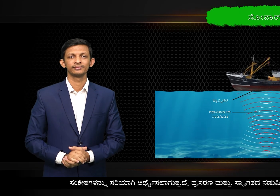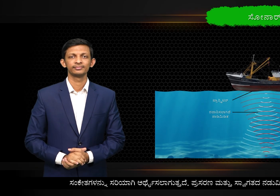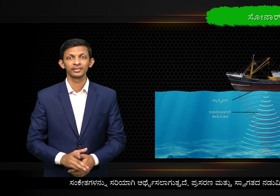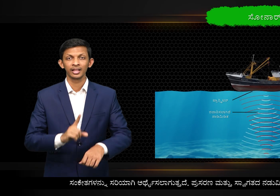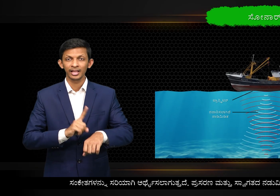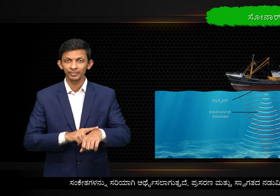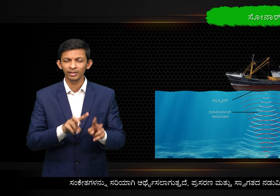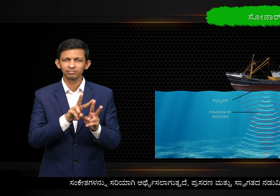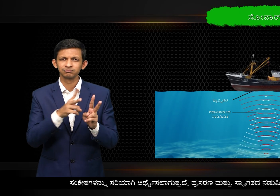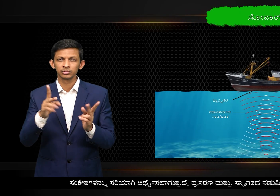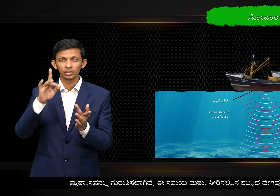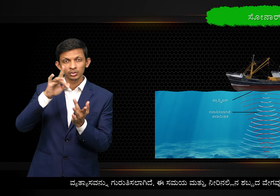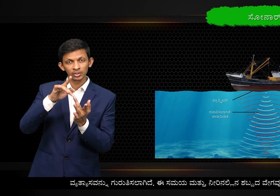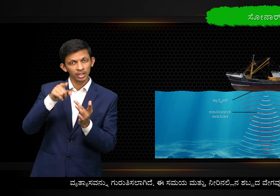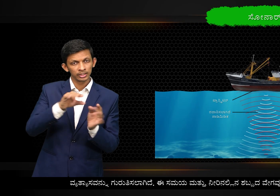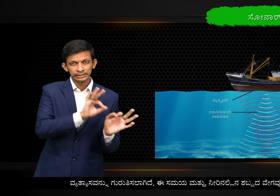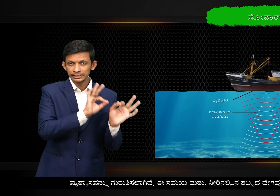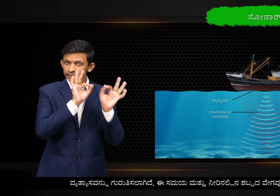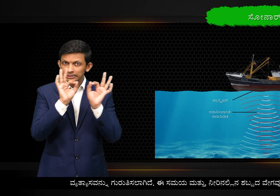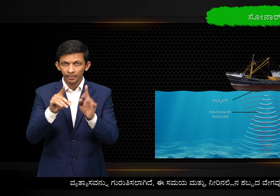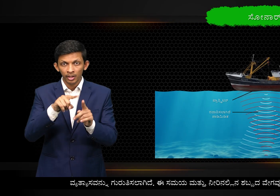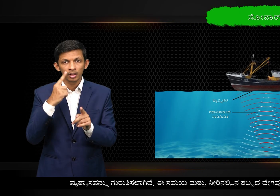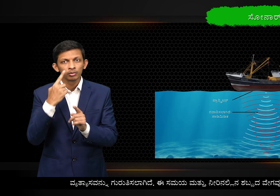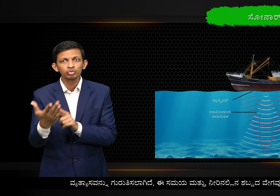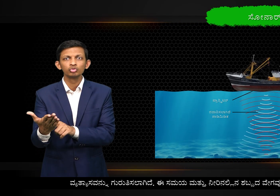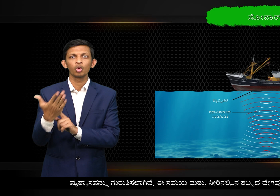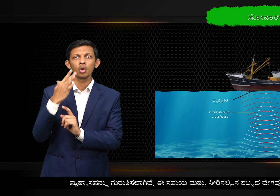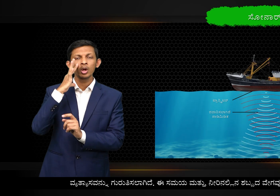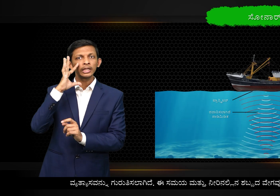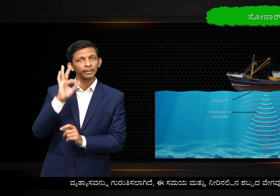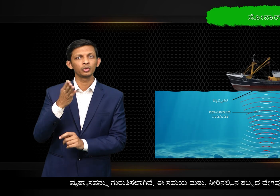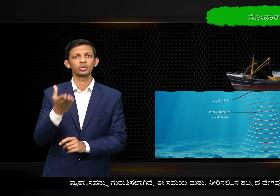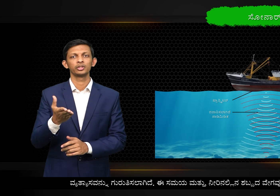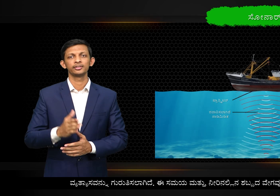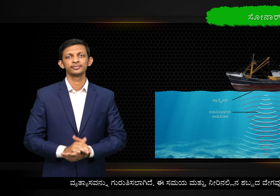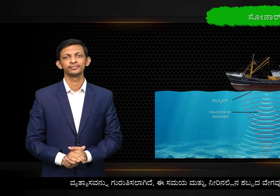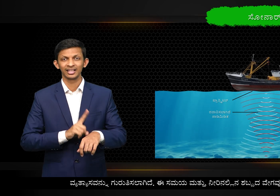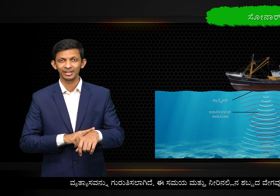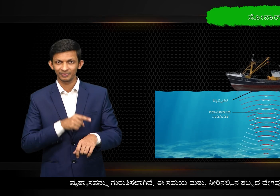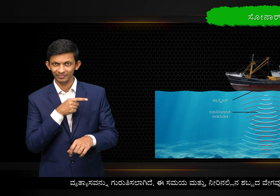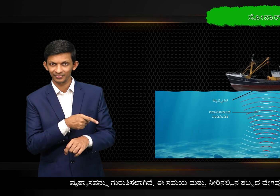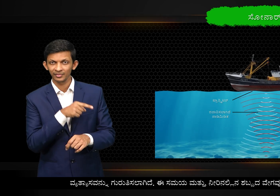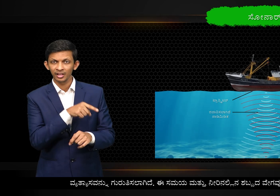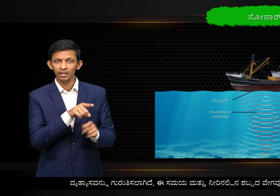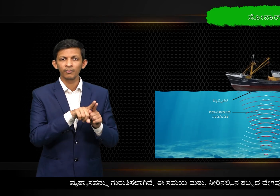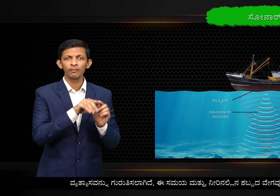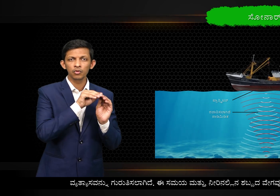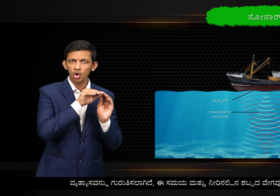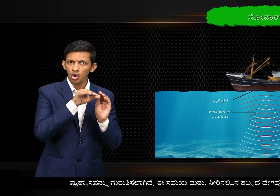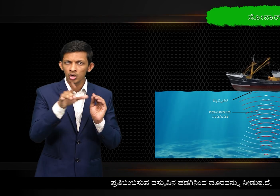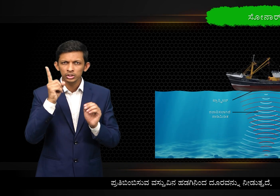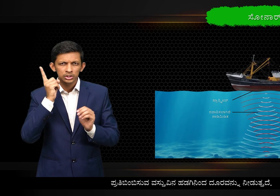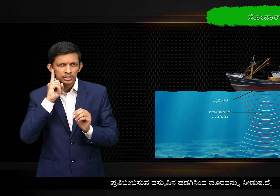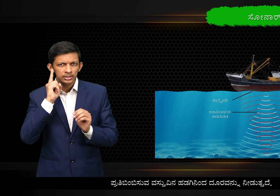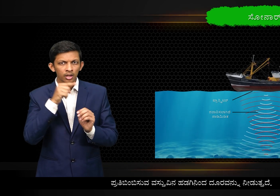ಮತ್ತು ಸ್ವಾಗತದ ನಡುವಿನ ಸಮಯ ವ್ಯತ್ಯಾಸವನ್ನು ಗುರುತಿಸಲು ಆಗಿದೆ. ಈ ಸಮಯ ಮತ್ತು ನೀರಿನಲ್ಲಿ ಶಬ್ದದ ವೇಗವನ್ನು